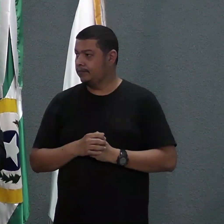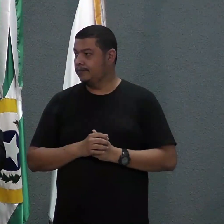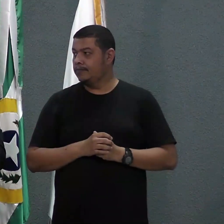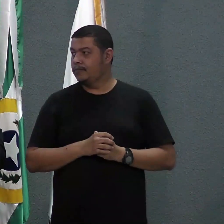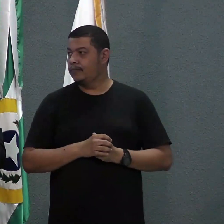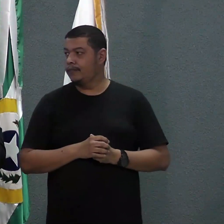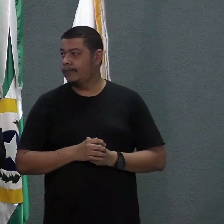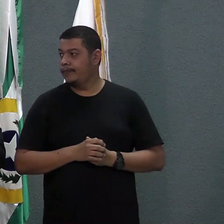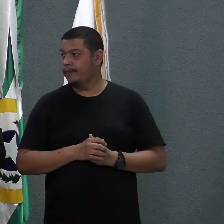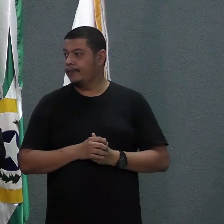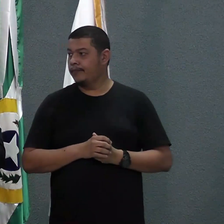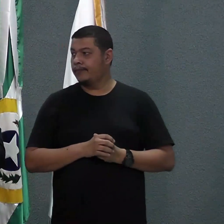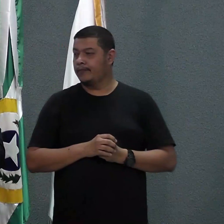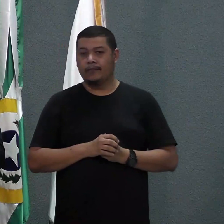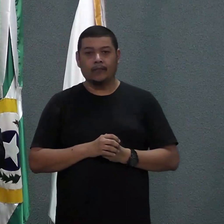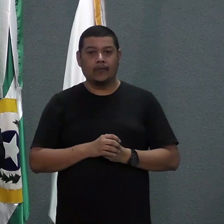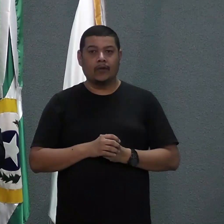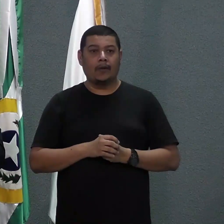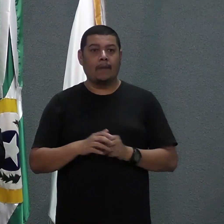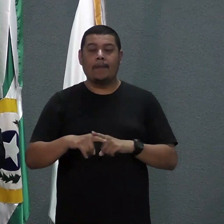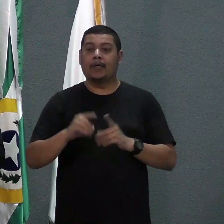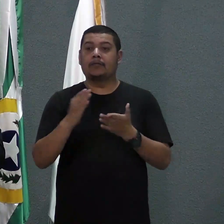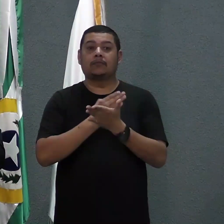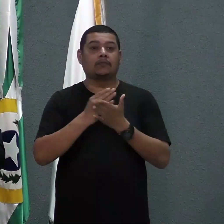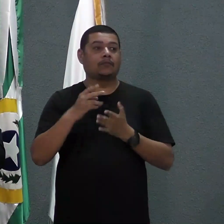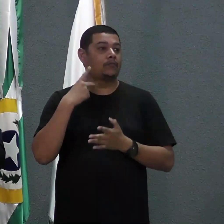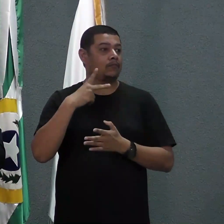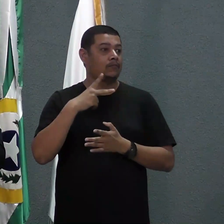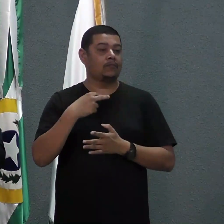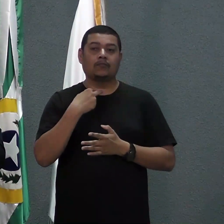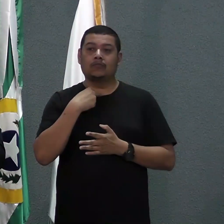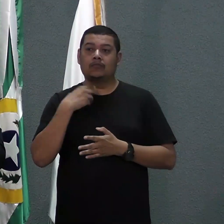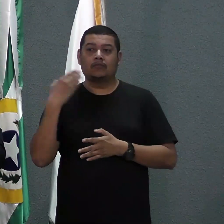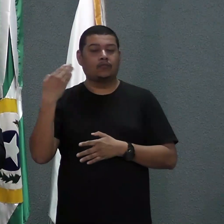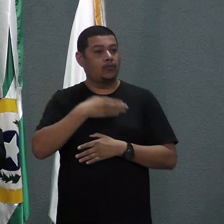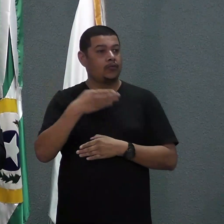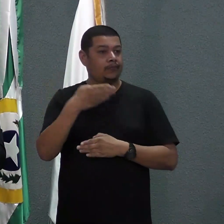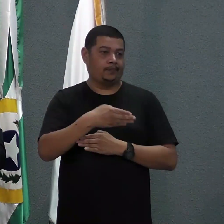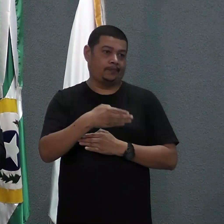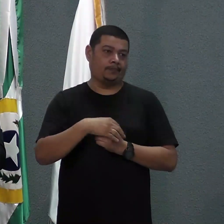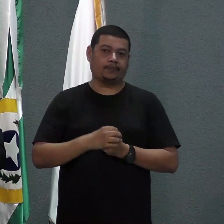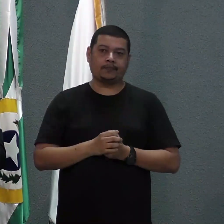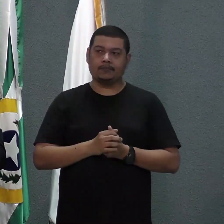comissão e, infelizmente, alguns vereadores não pôde estar presente acompanhando